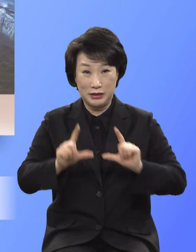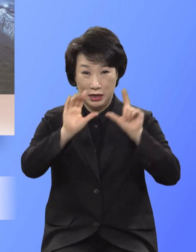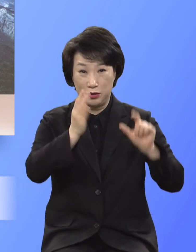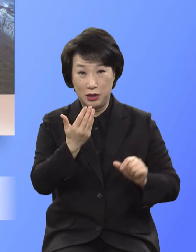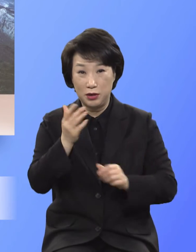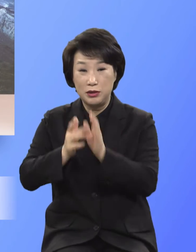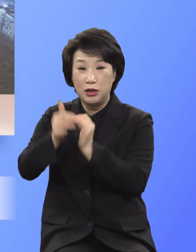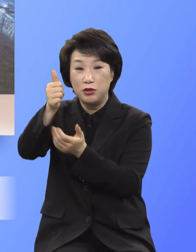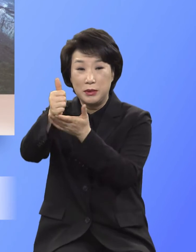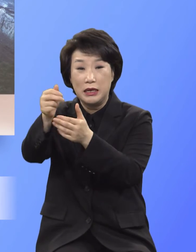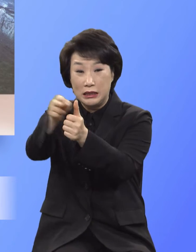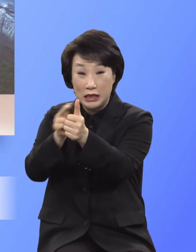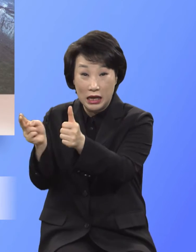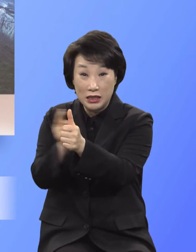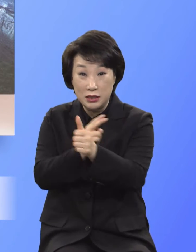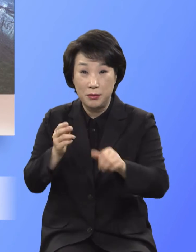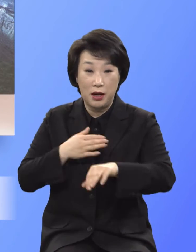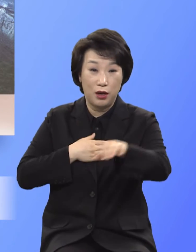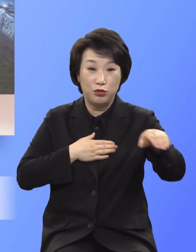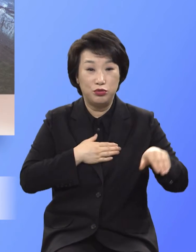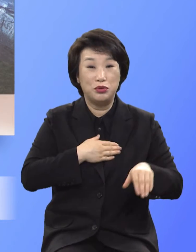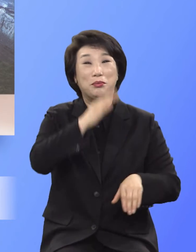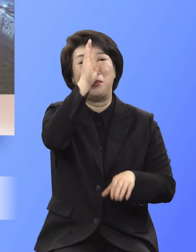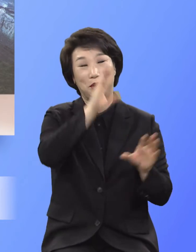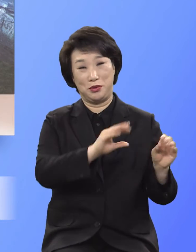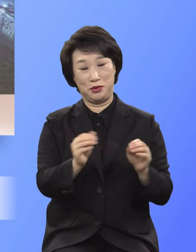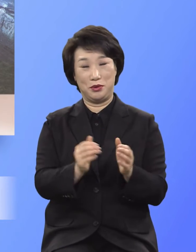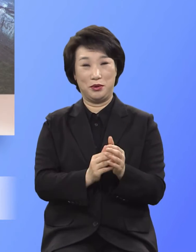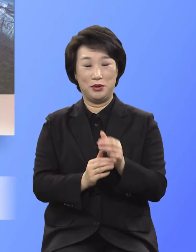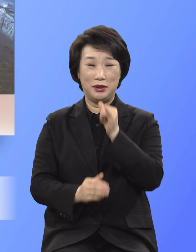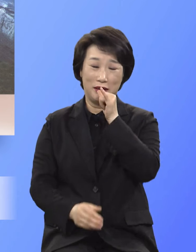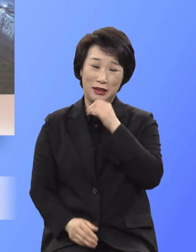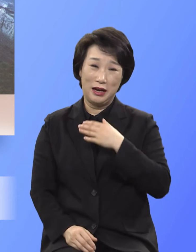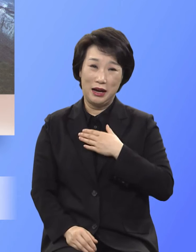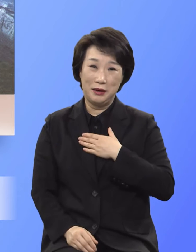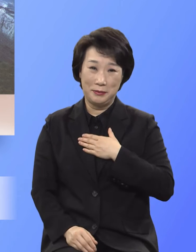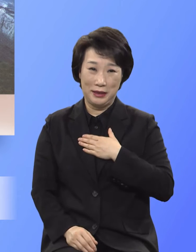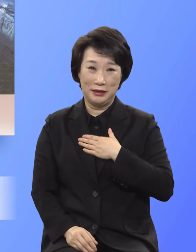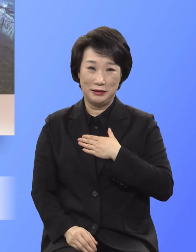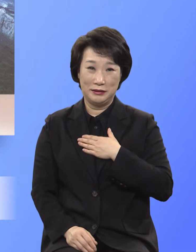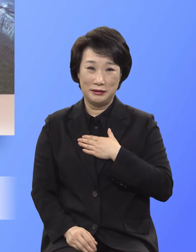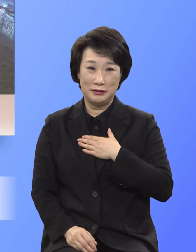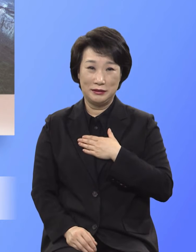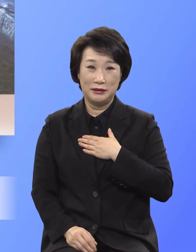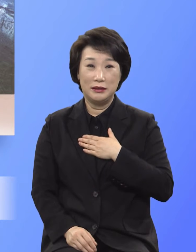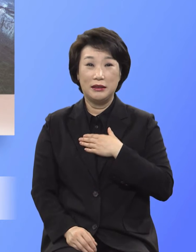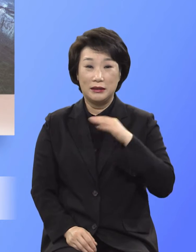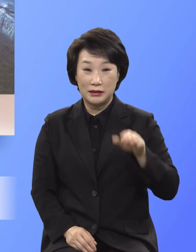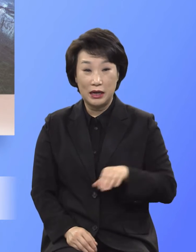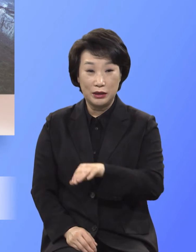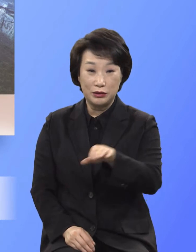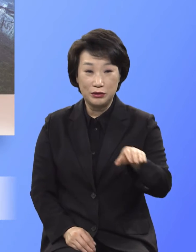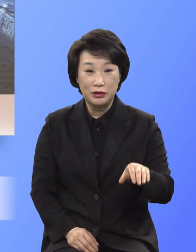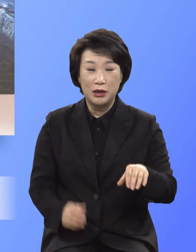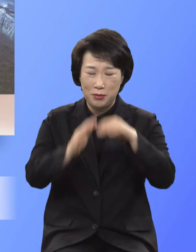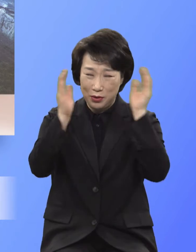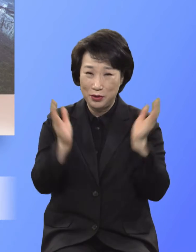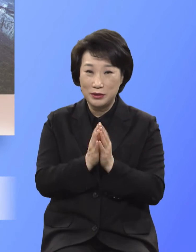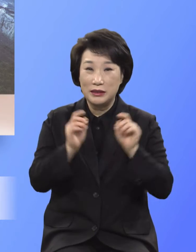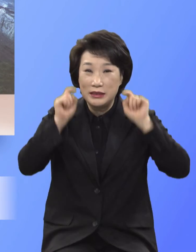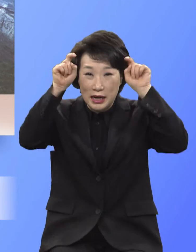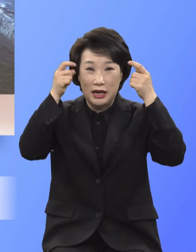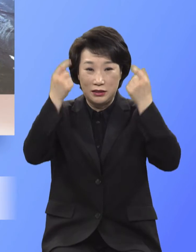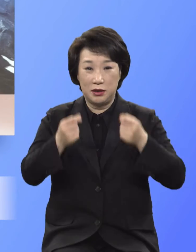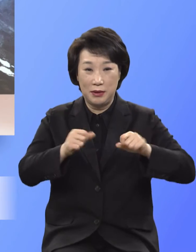누리고 그가 채찍에 맞음으로 우리가 나음을 입었도다. 우리는